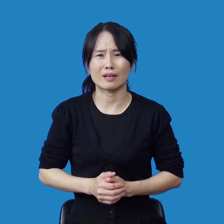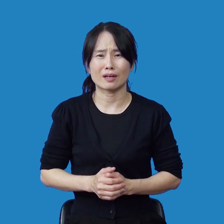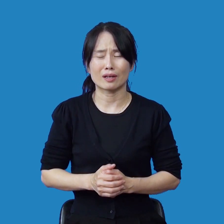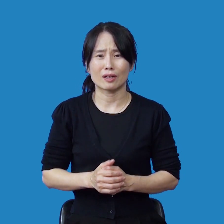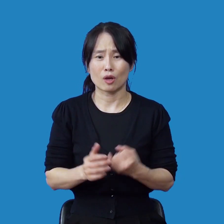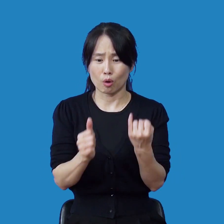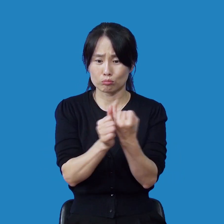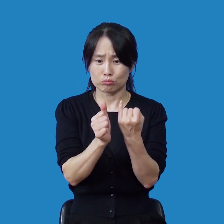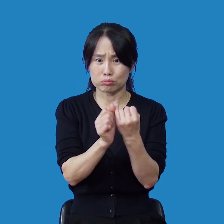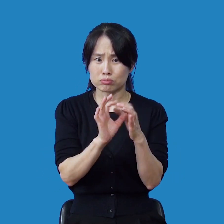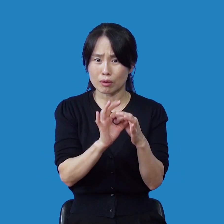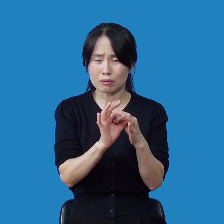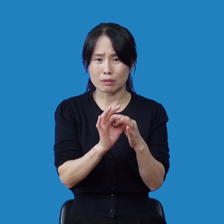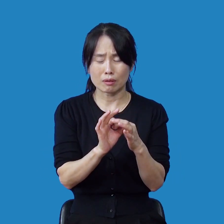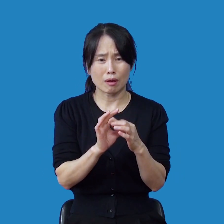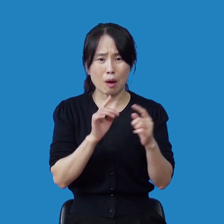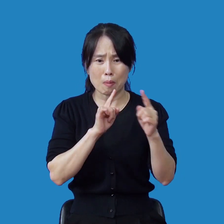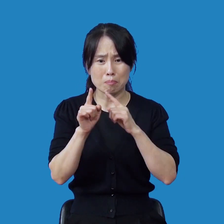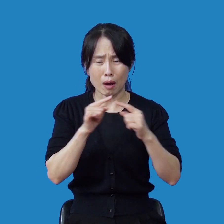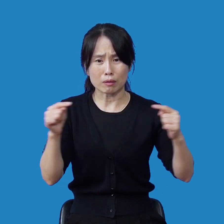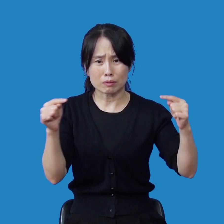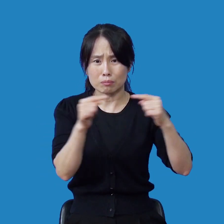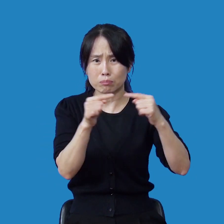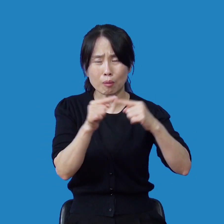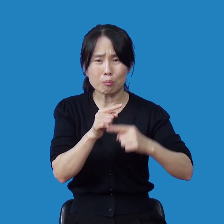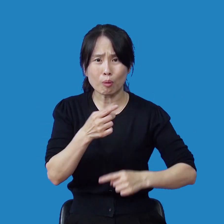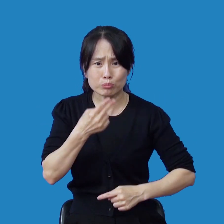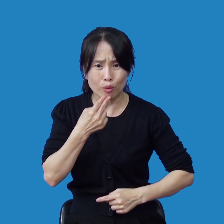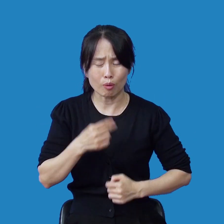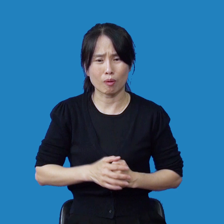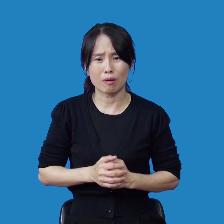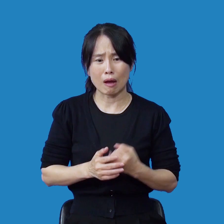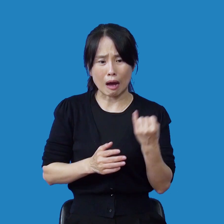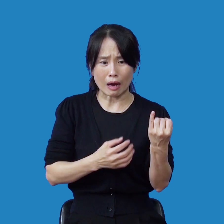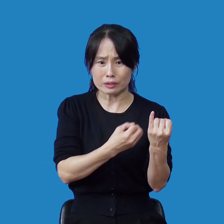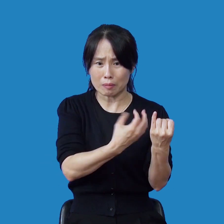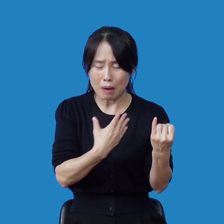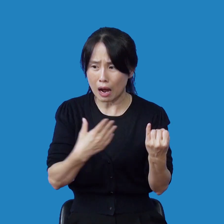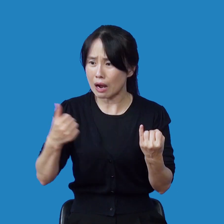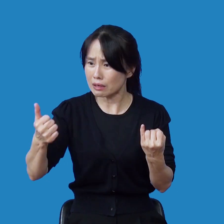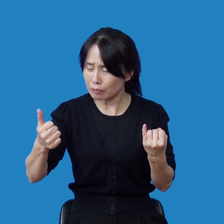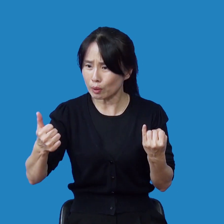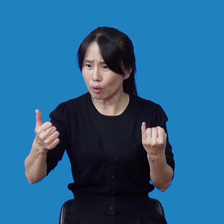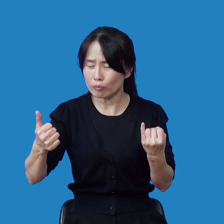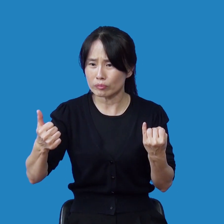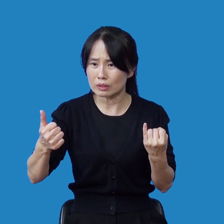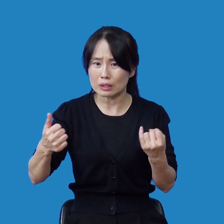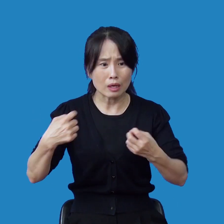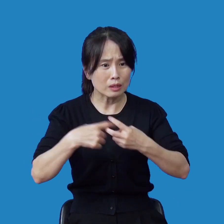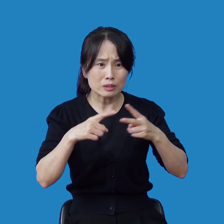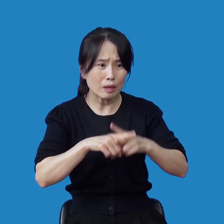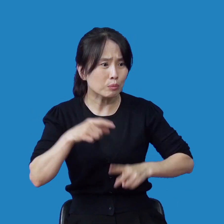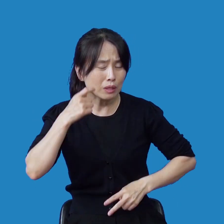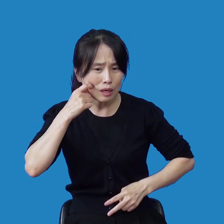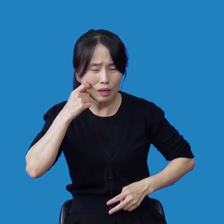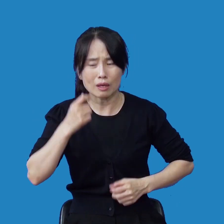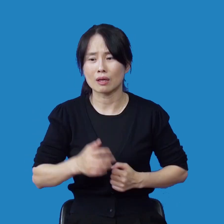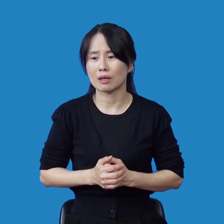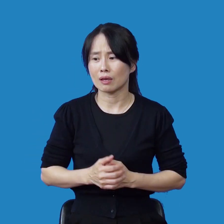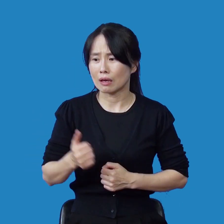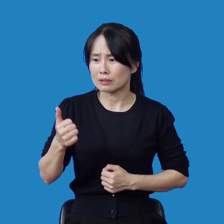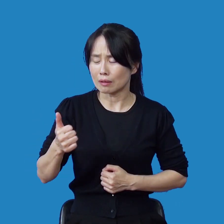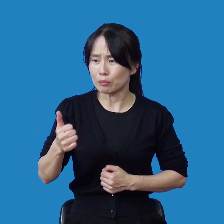부부관계가 이 말이 통하지가 않습니다. 아내는 남편이 말귀를 못 알아듣는다고 하고, 남편은 아내가 뭐 때문에